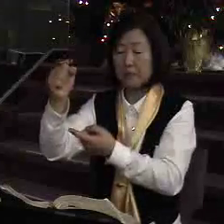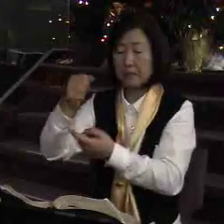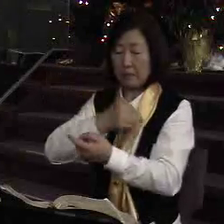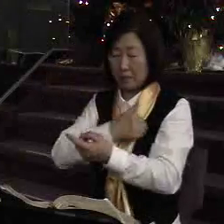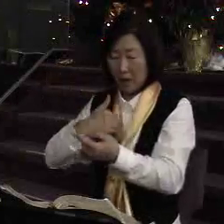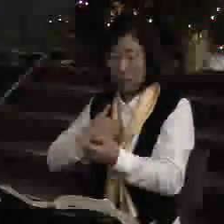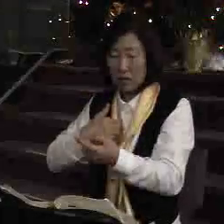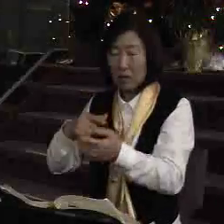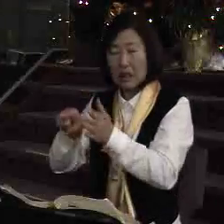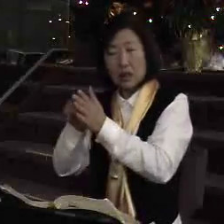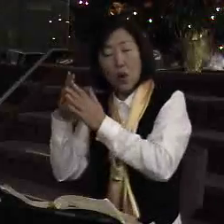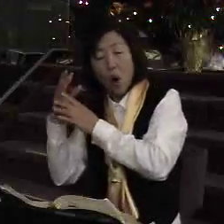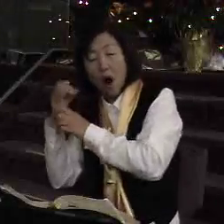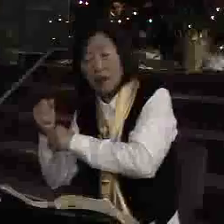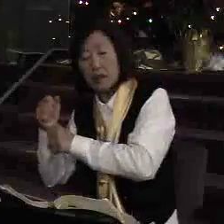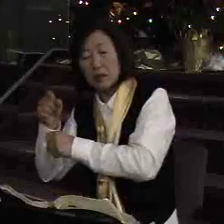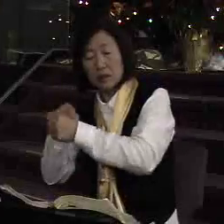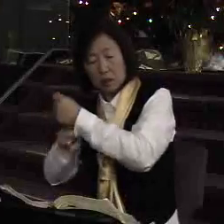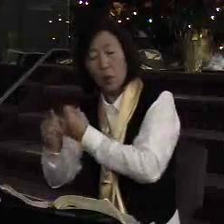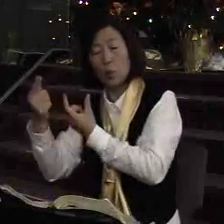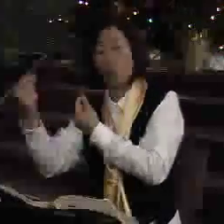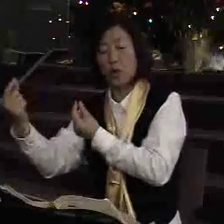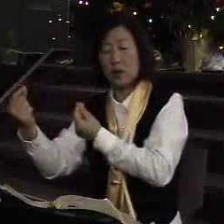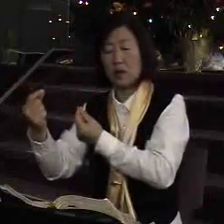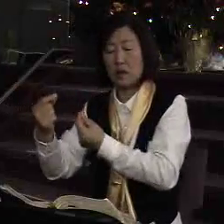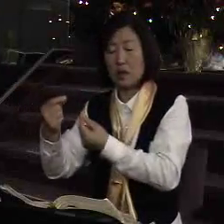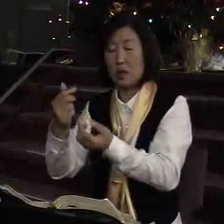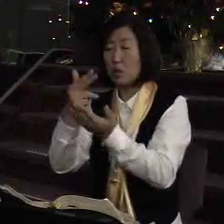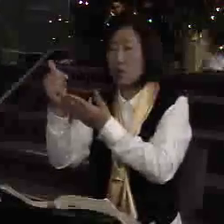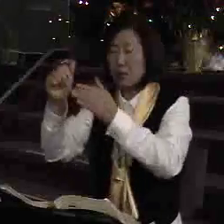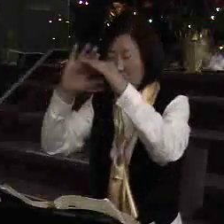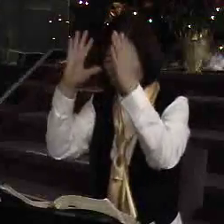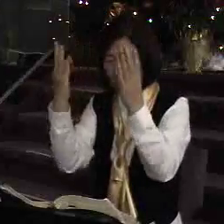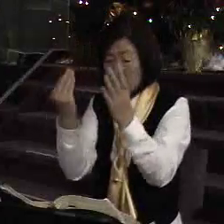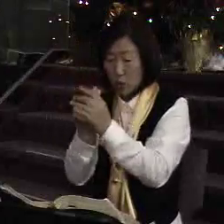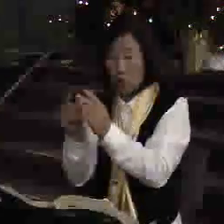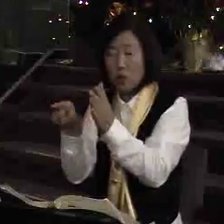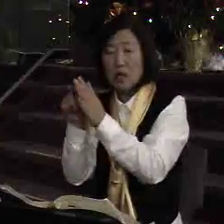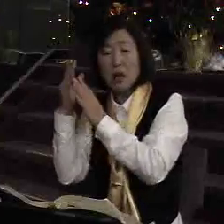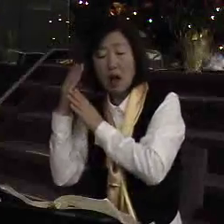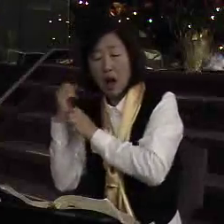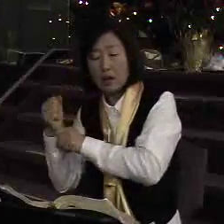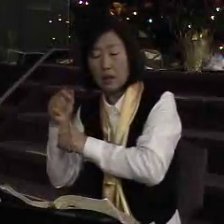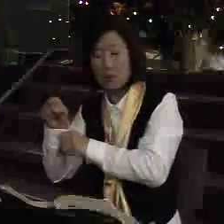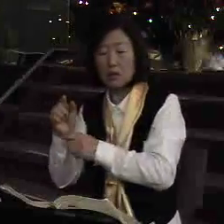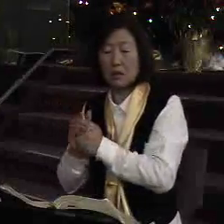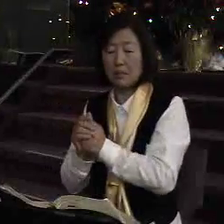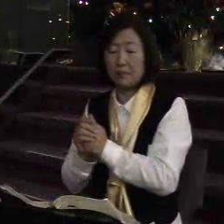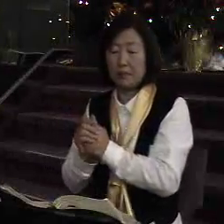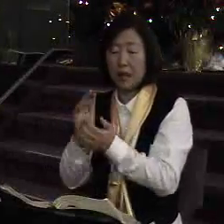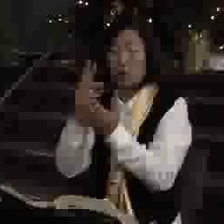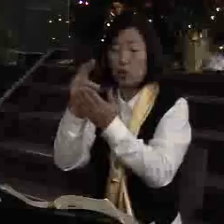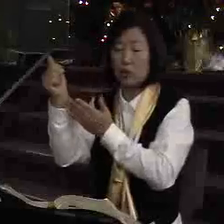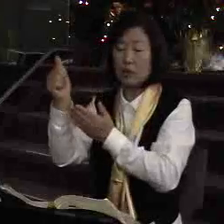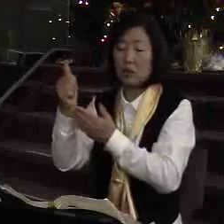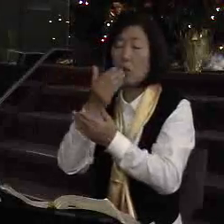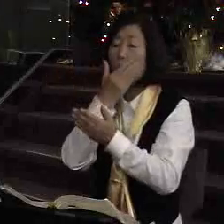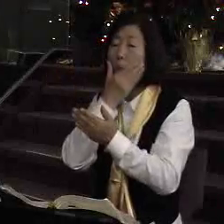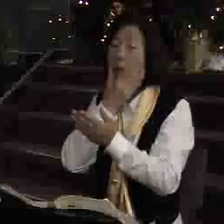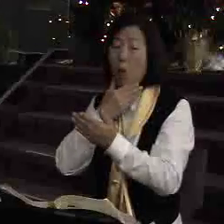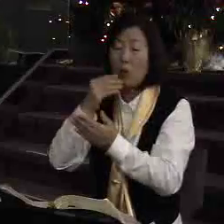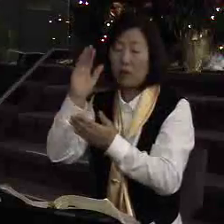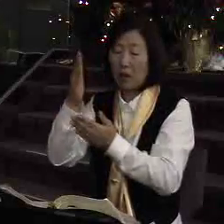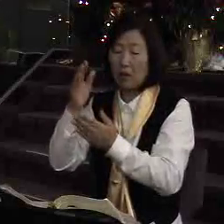거기에 신뢰한다는 뜻이 되거든요. 주님을 전적으로 신뢰하겠다는 것이 되거든요. 그것을 주님께서 복되게 보신